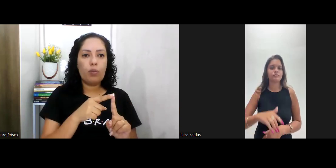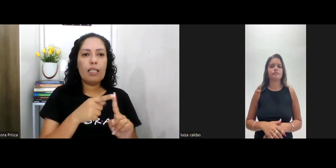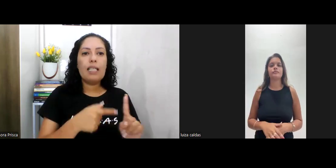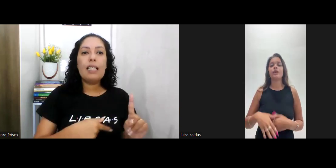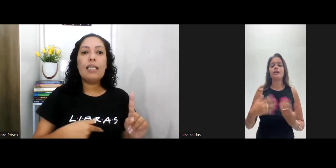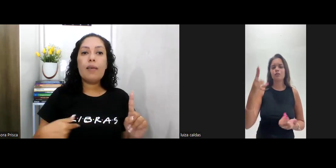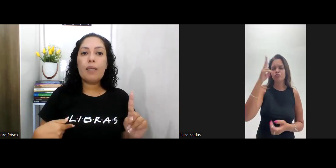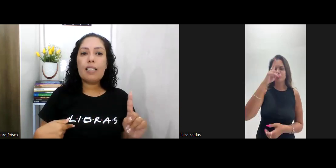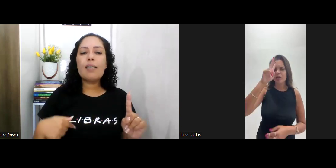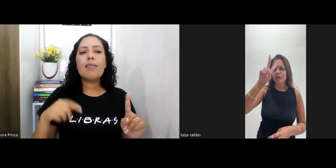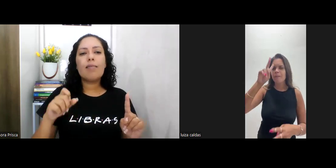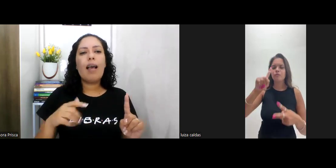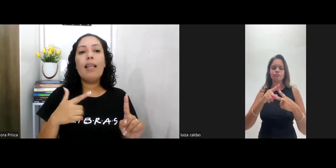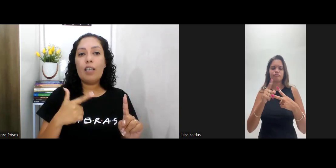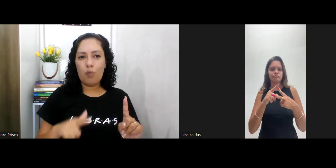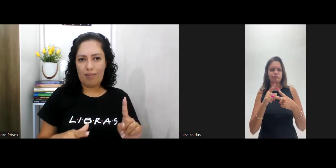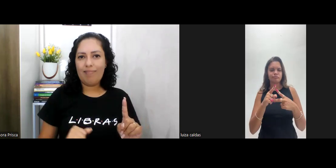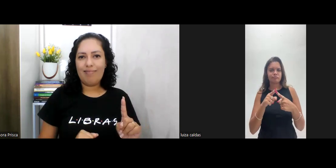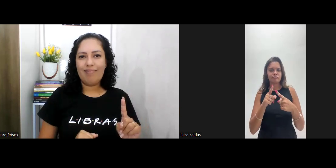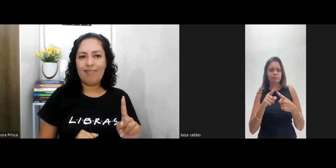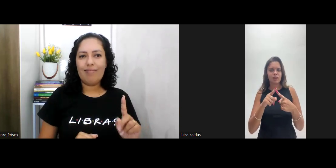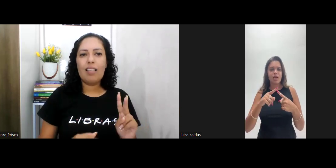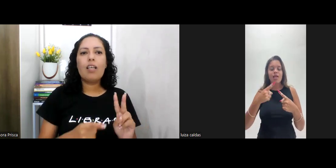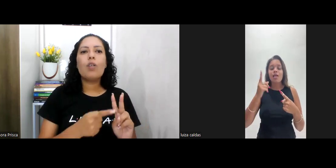Um, Libras é língua.